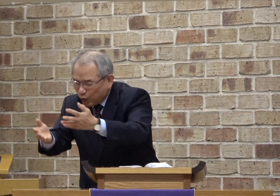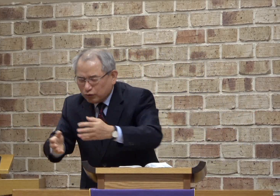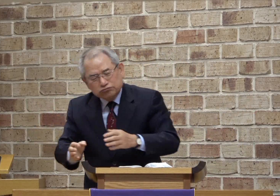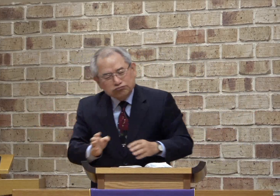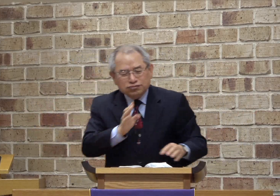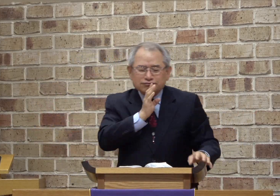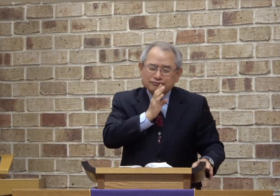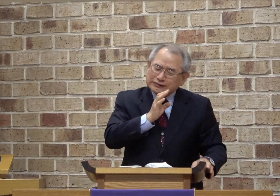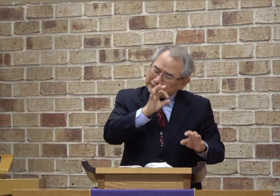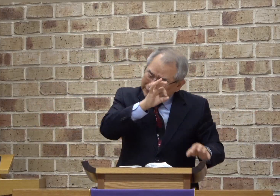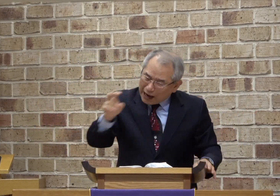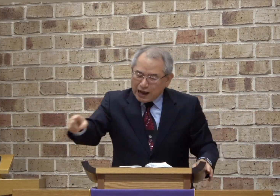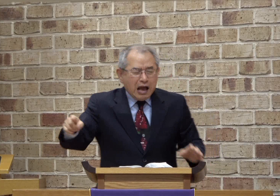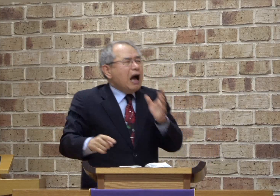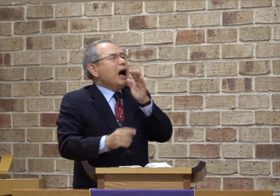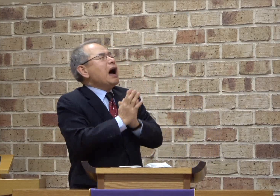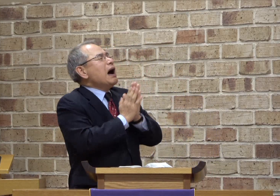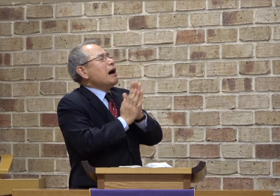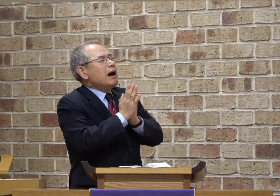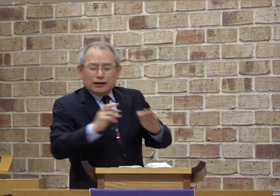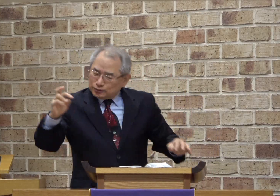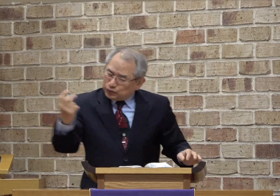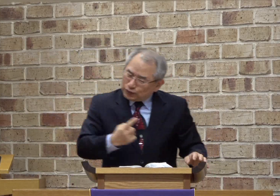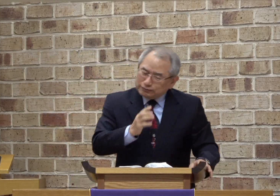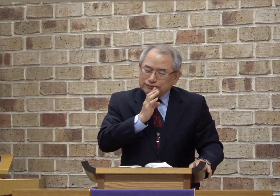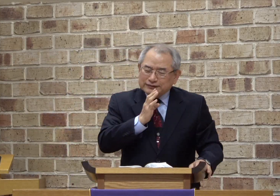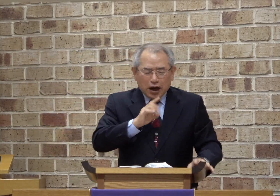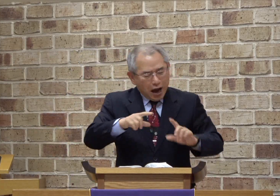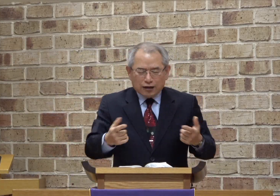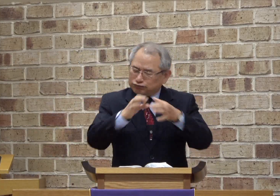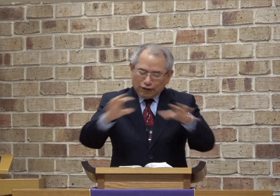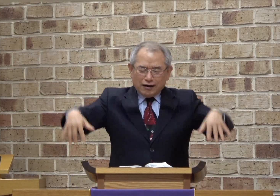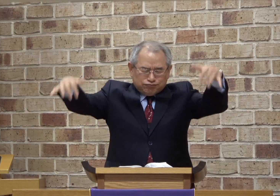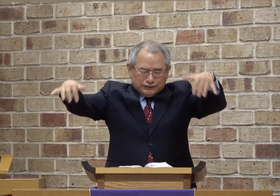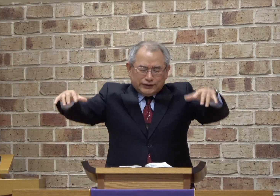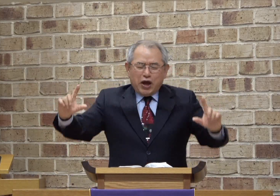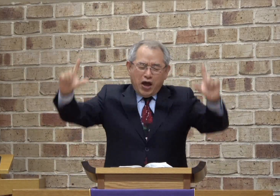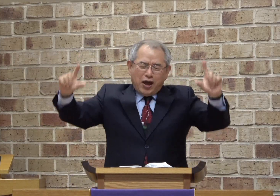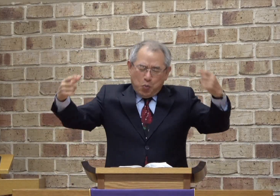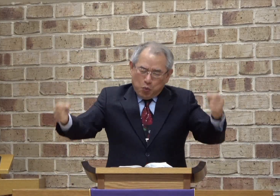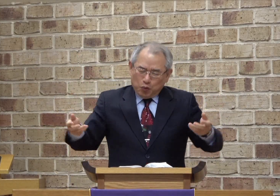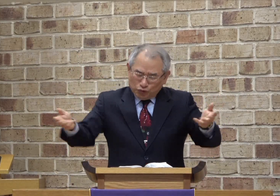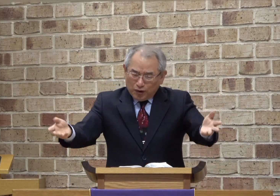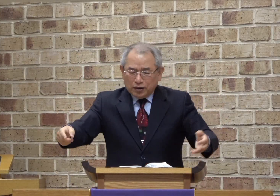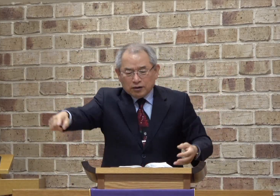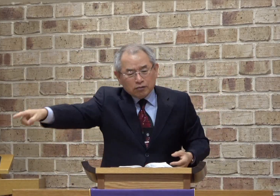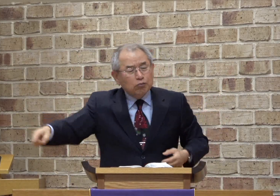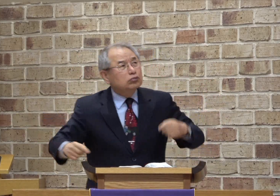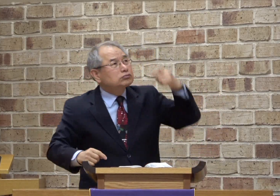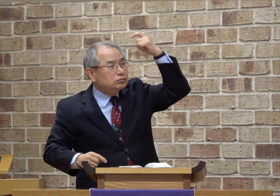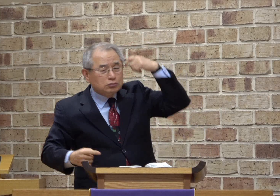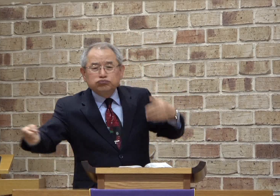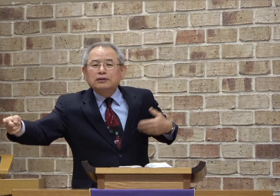이 지구의 축이 기울어진 이유를 하나만 봐도 너무나 놀랐습니다. 저는 와 하고 놀라시는데